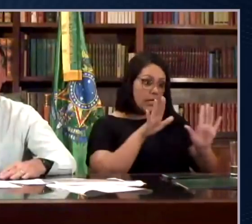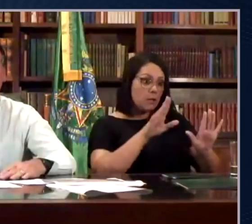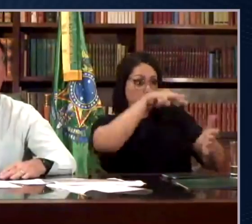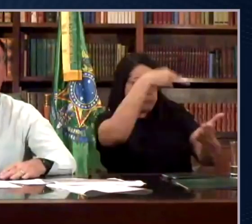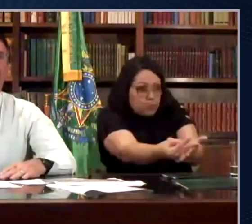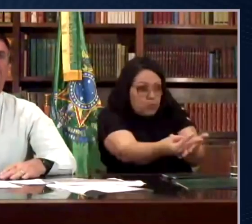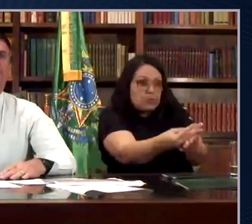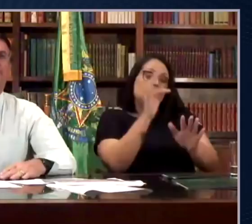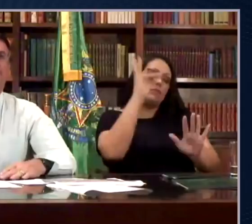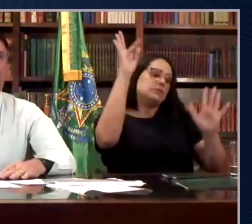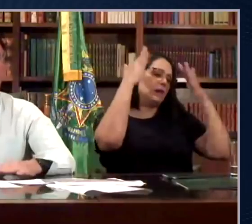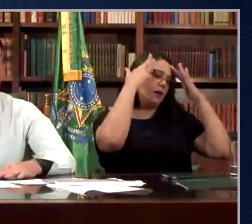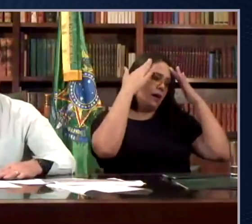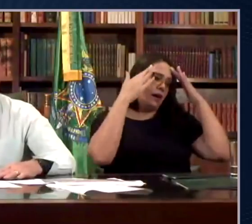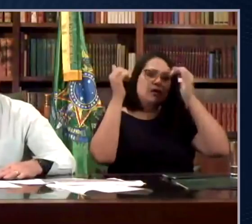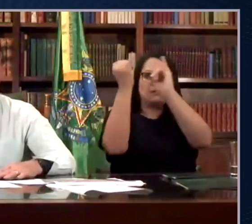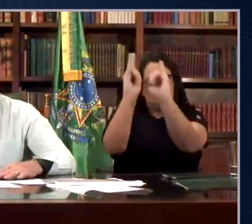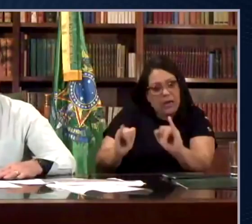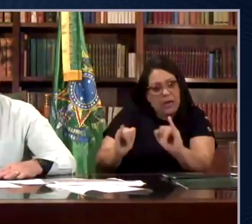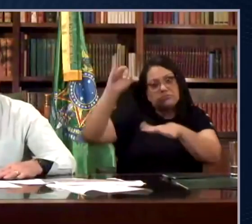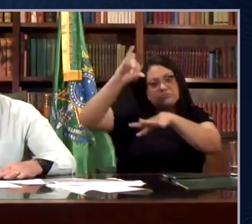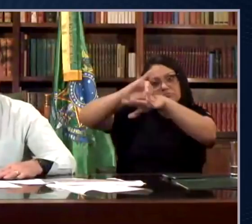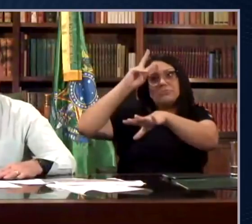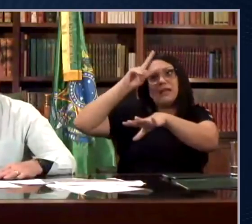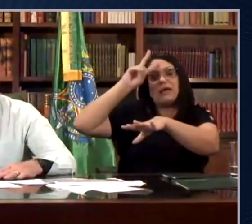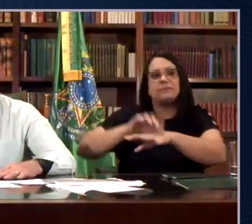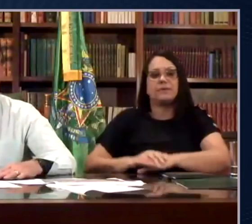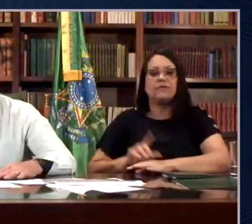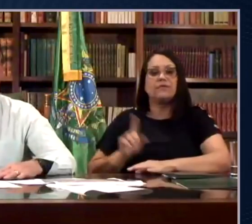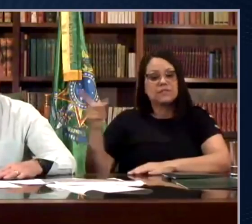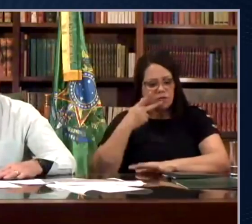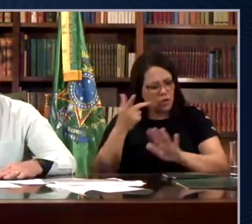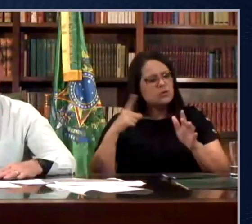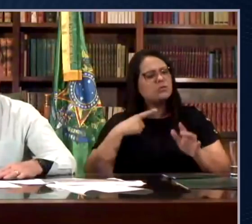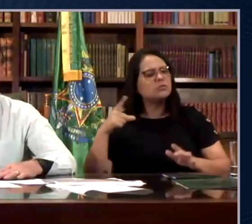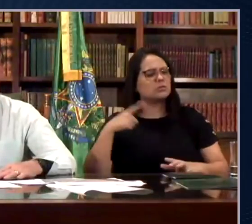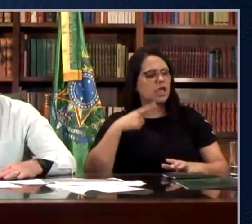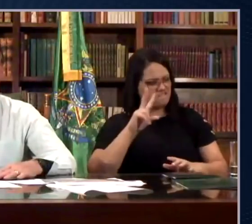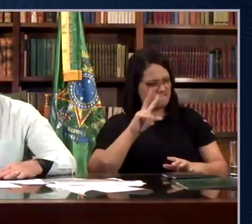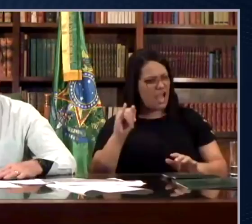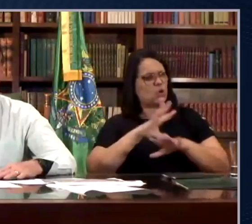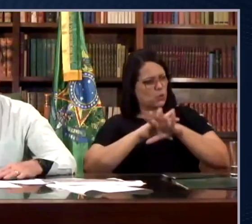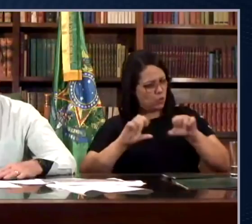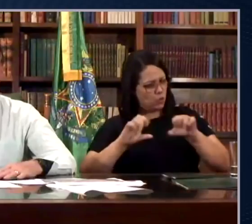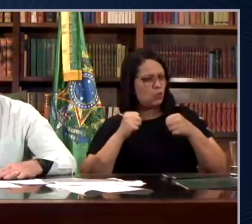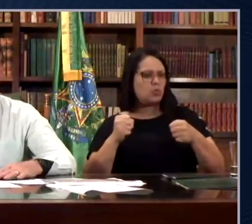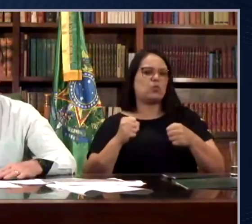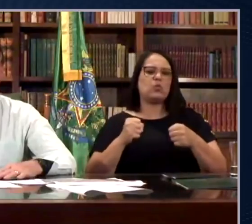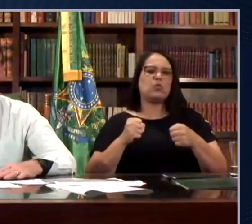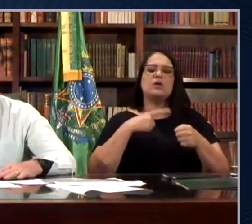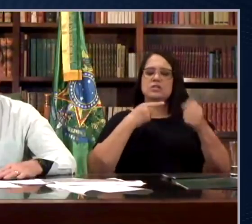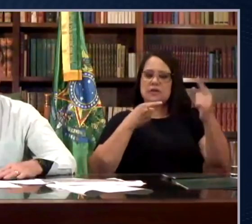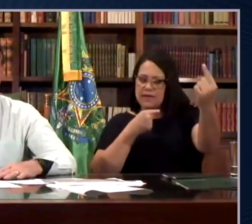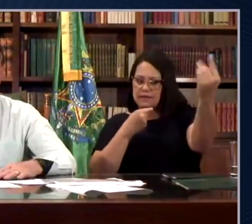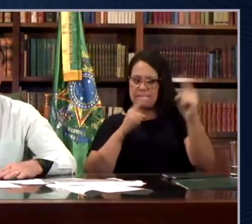está apostando muito na possibilidade de cura. E o senhor recebeu médicos aí que trabalham a cloroquina